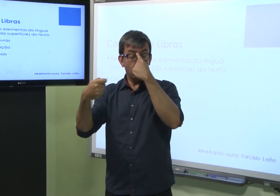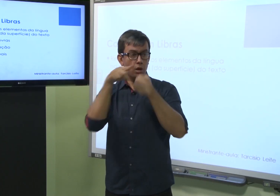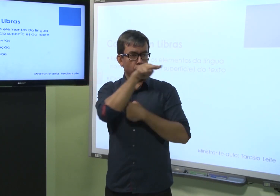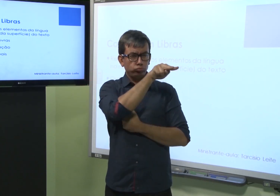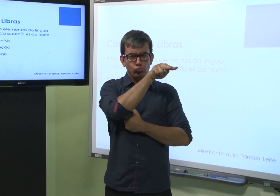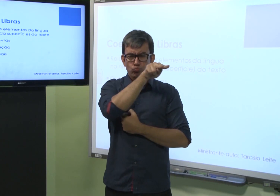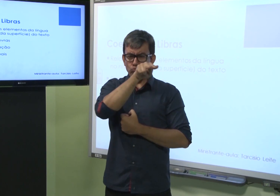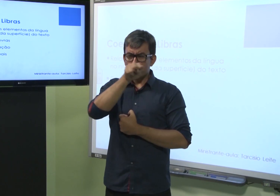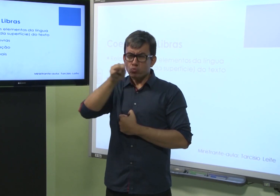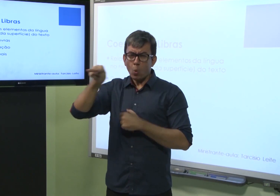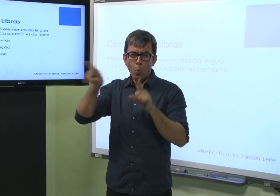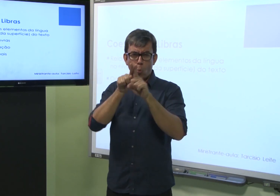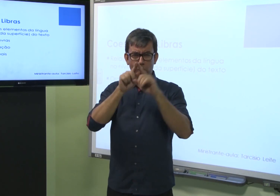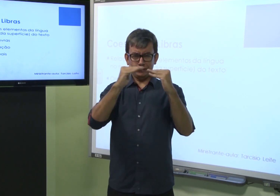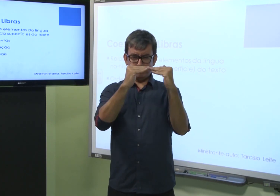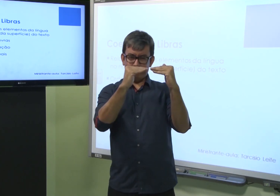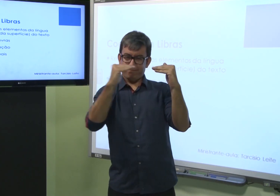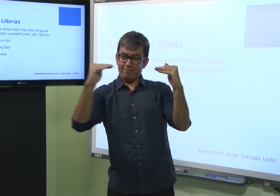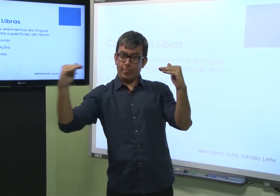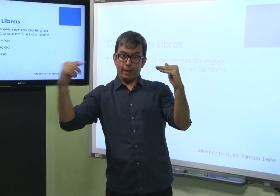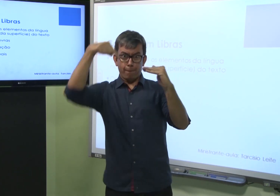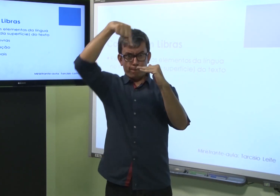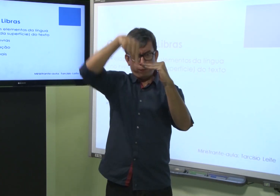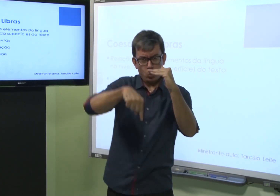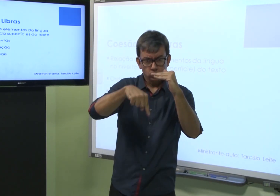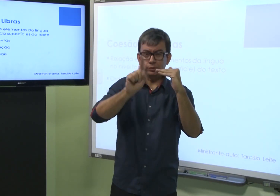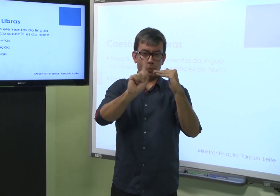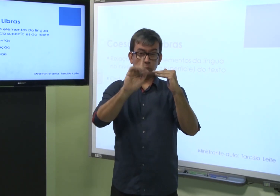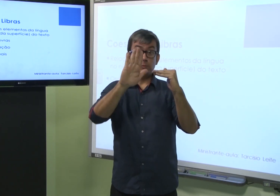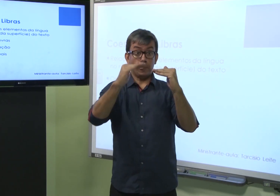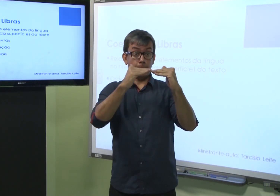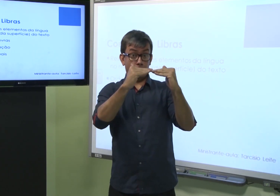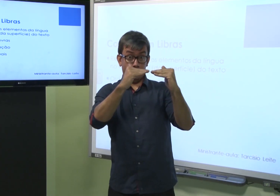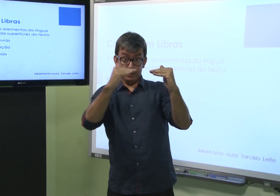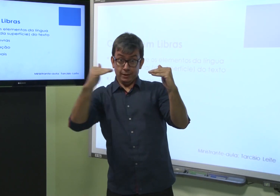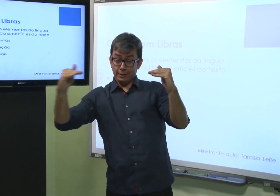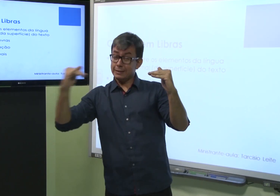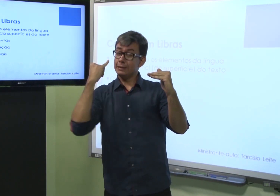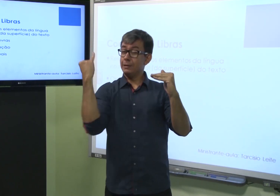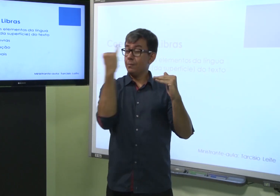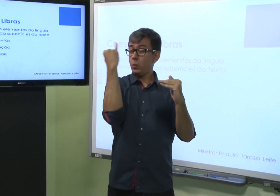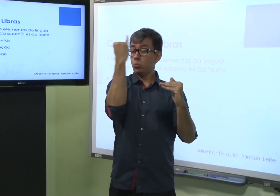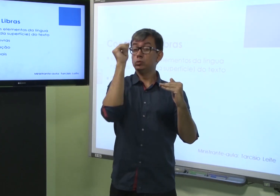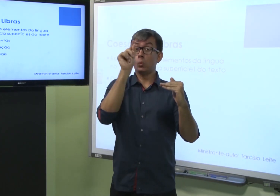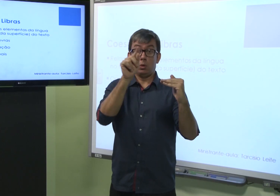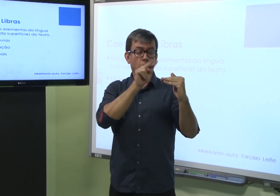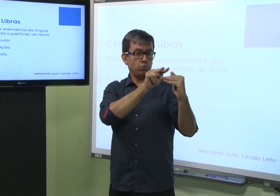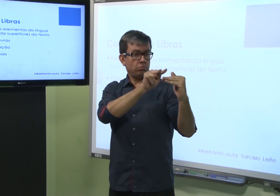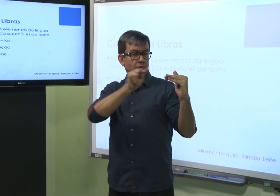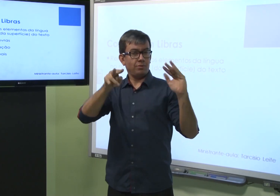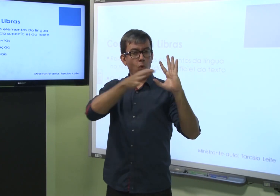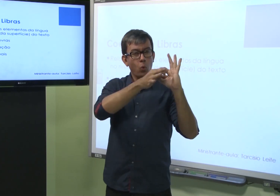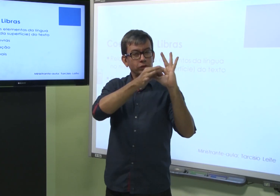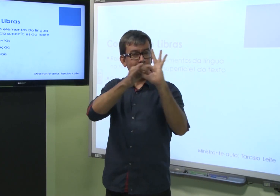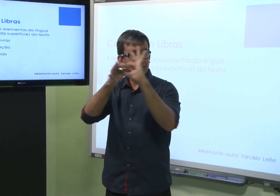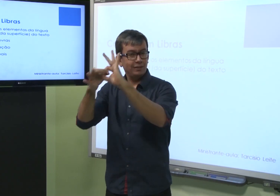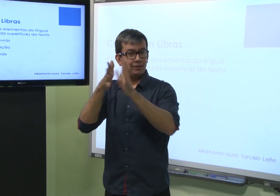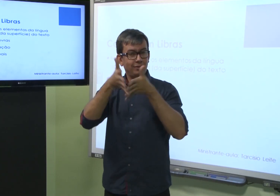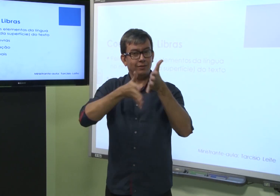coesão dentro dessa língua. Então, você precisa, é como se você estivesse sinalizando e essa coesão